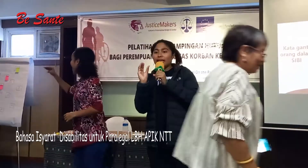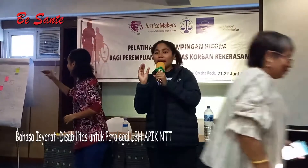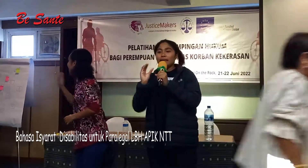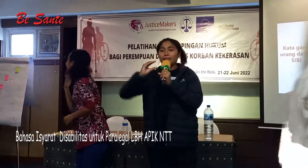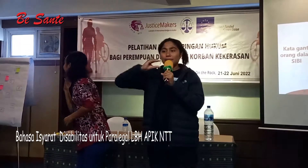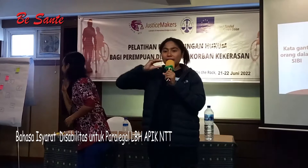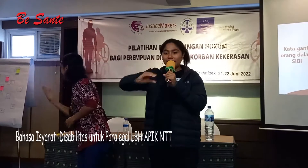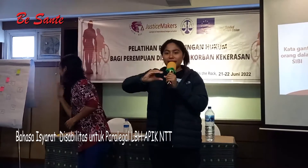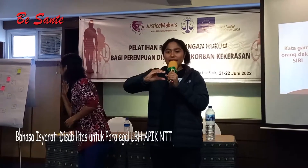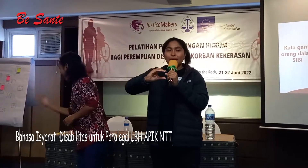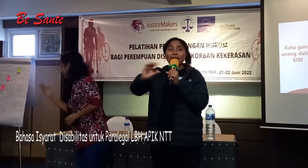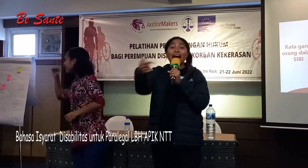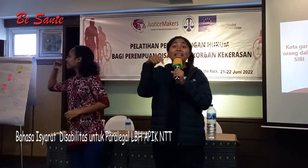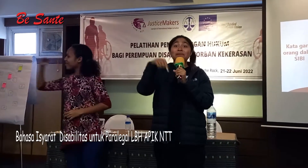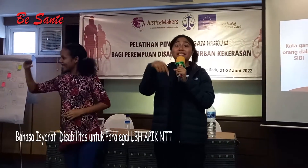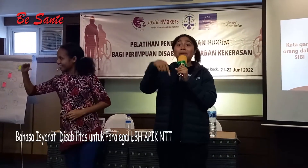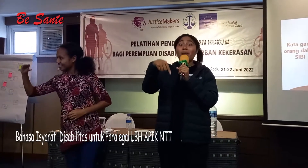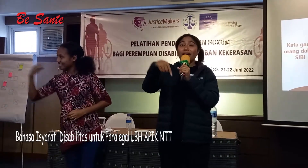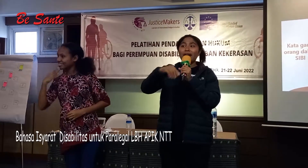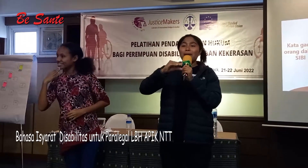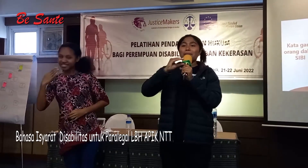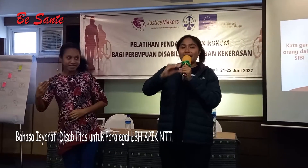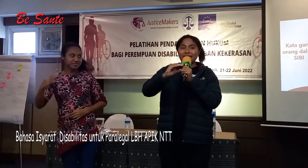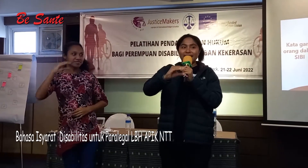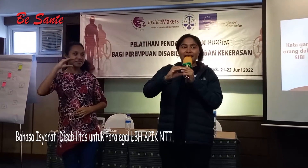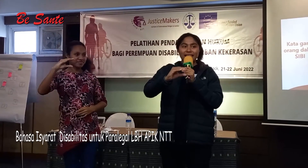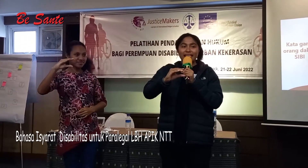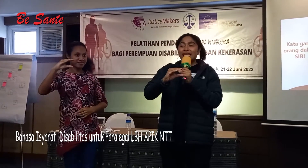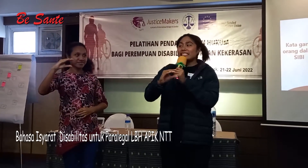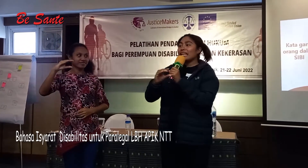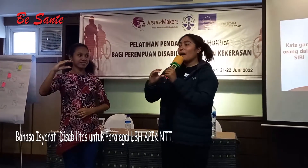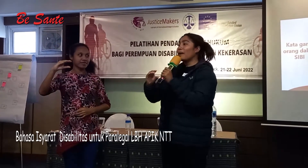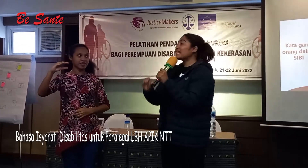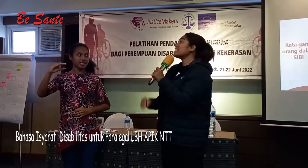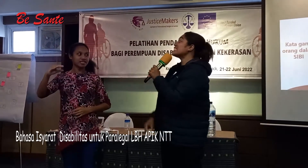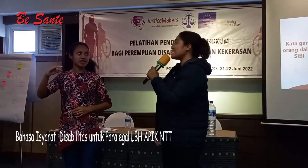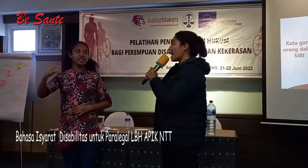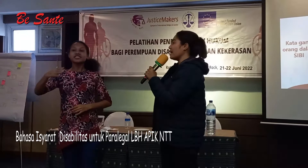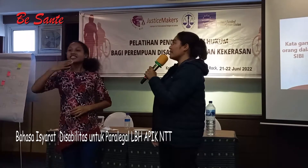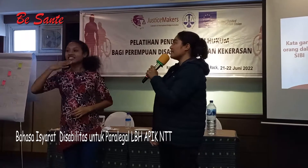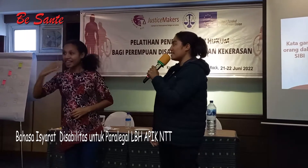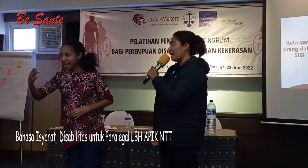ya. Begini. Matahari masih di bawah. Pagi. Selamat siang.